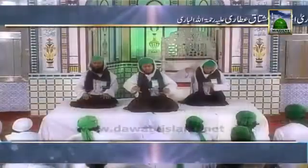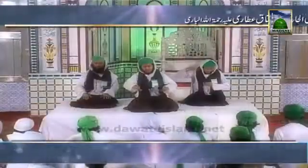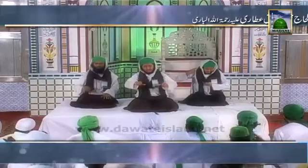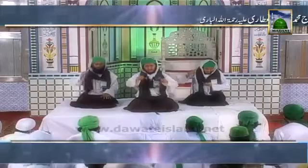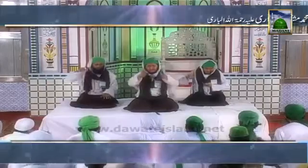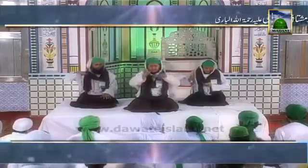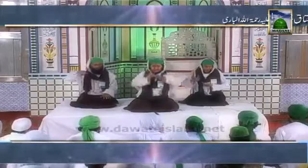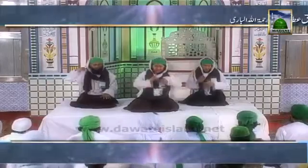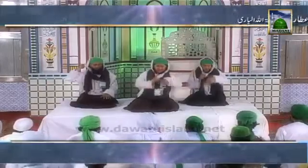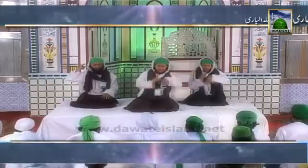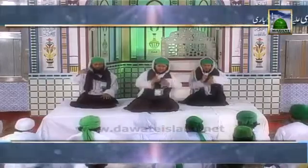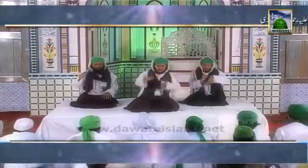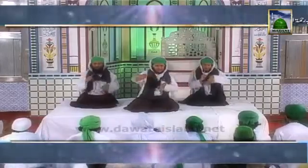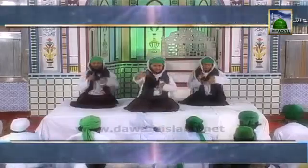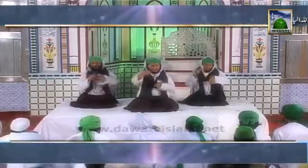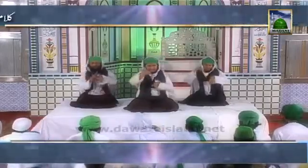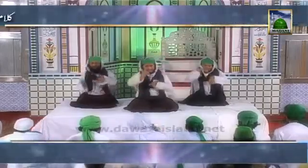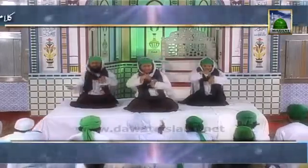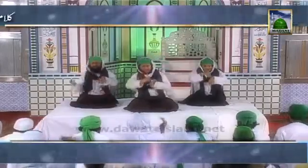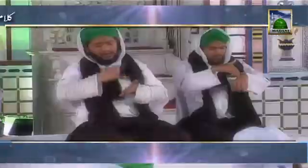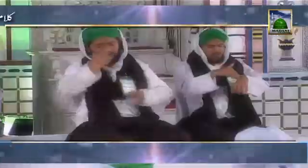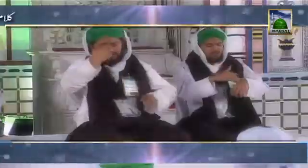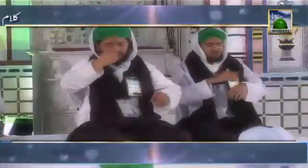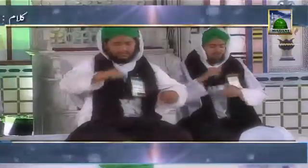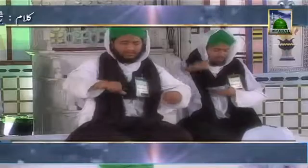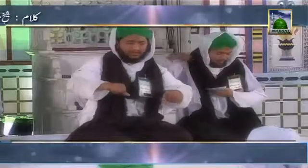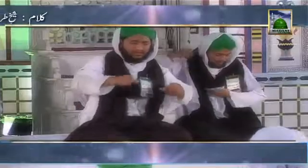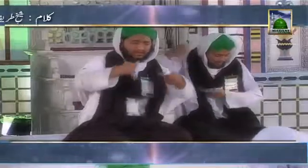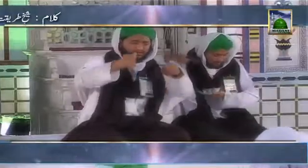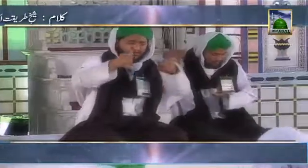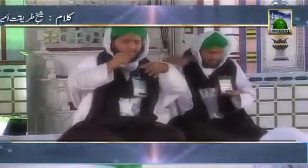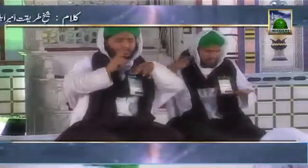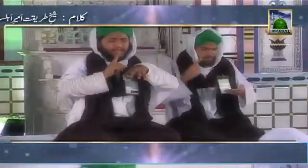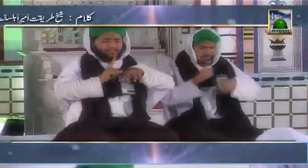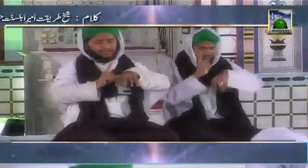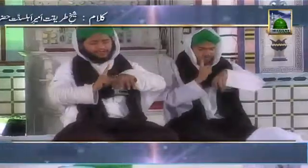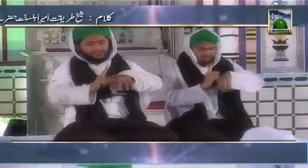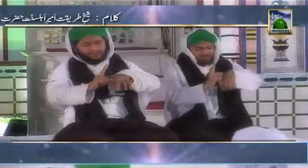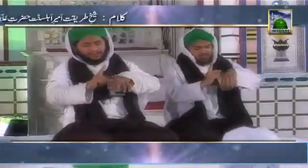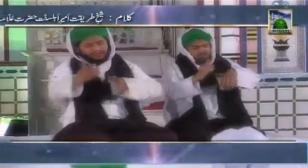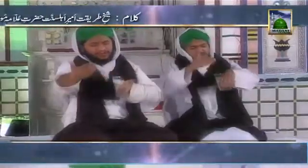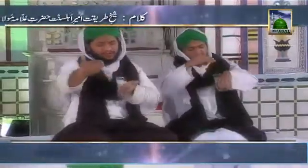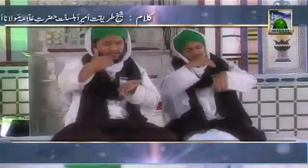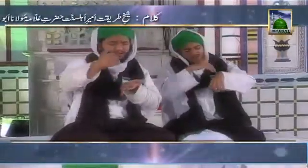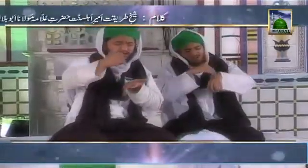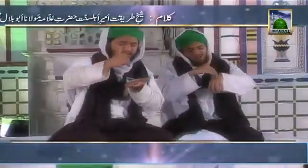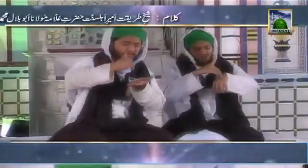بختوروں نے در پر آ کر، بختوروں نے در پر آ